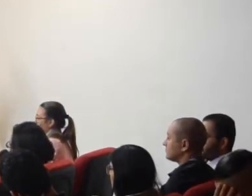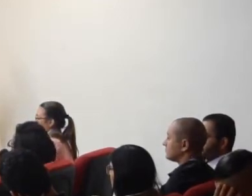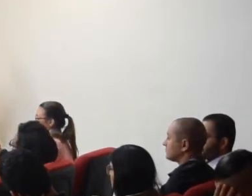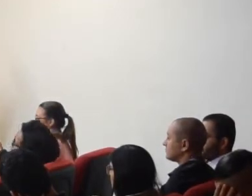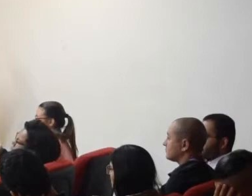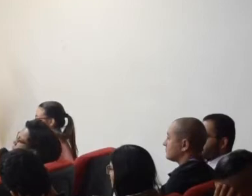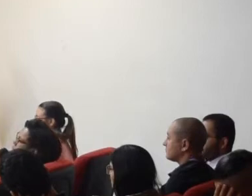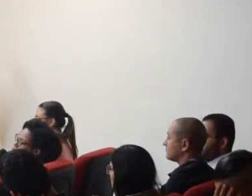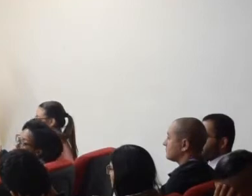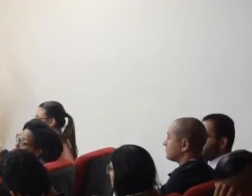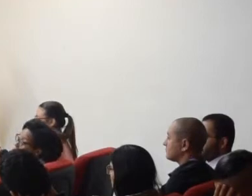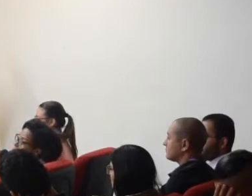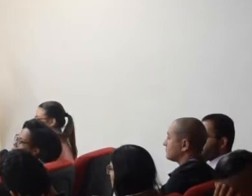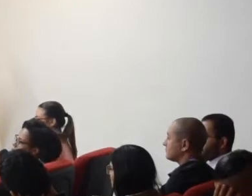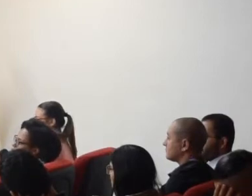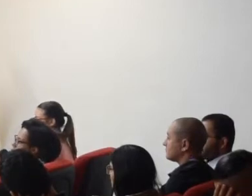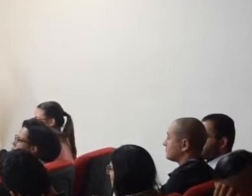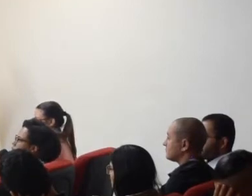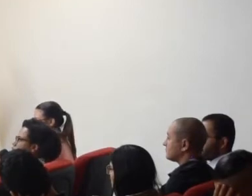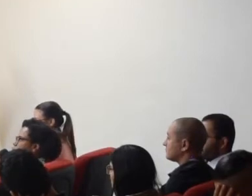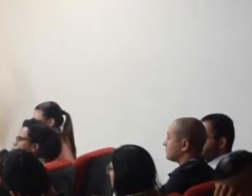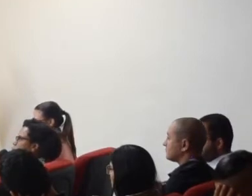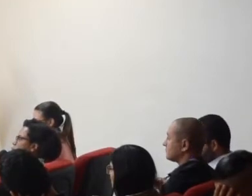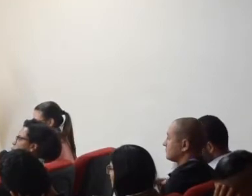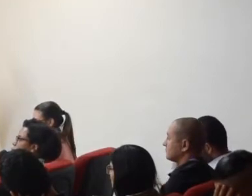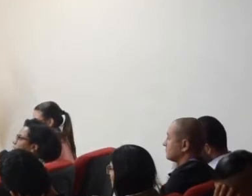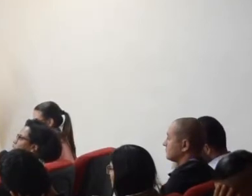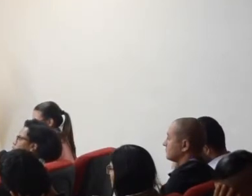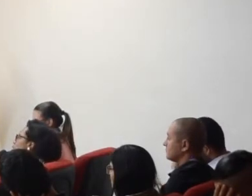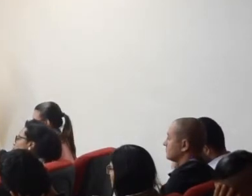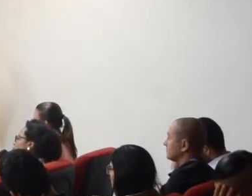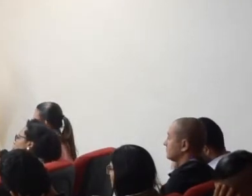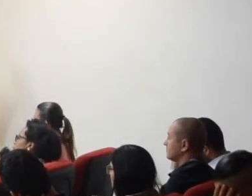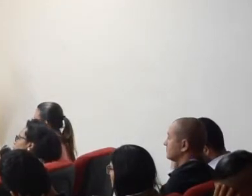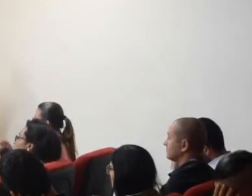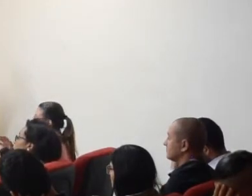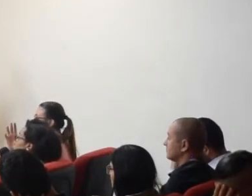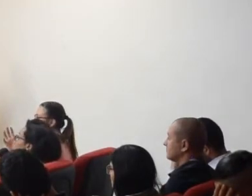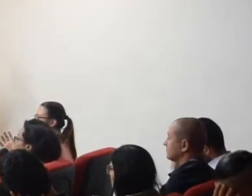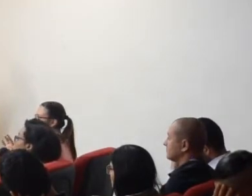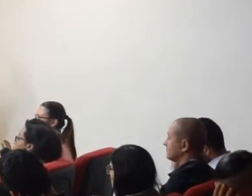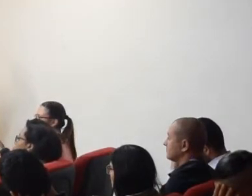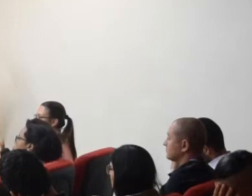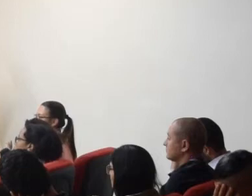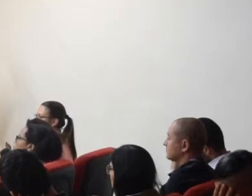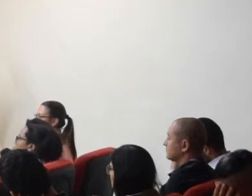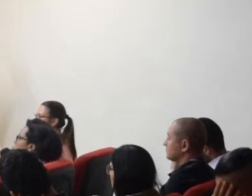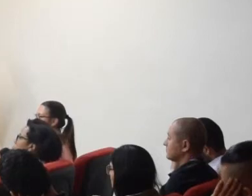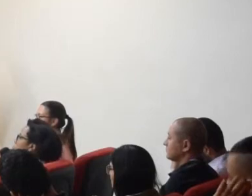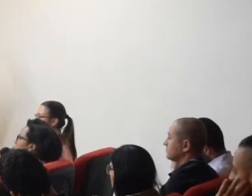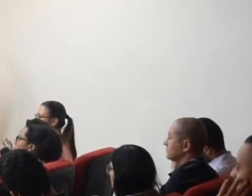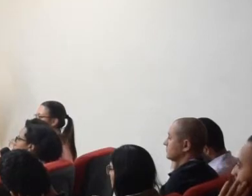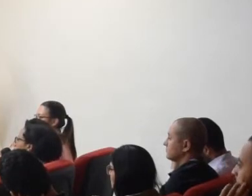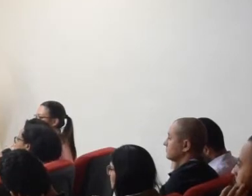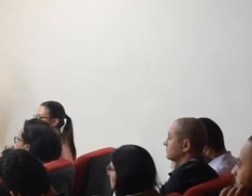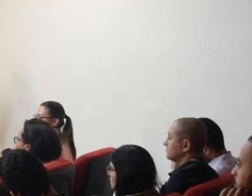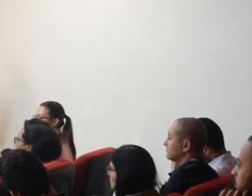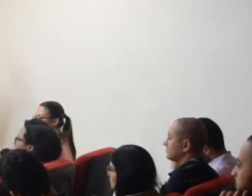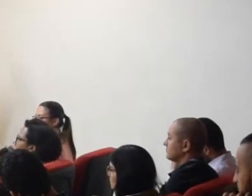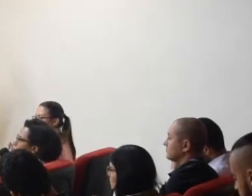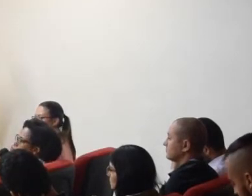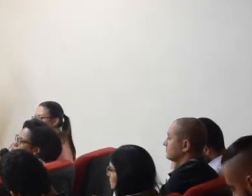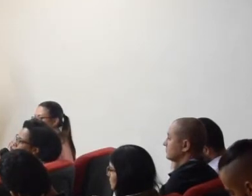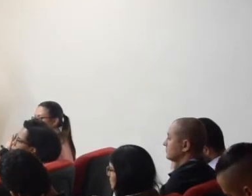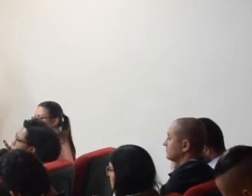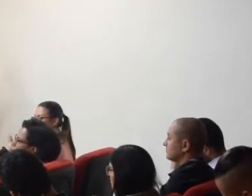claves que demos cuenta de discutir en una hora, porque eso es casi como el formato club de revista. Entonces No serían muchos textos, pero ahí